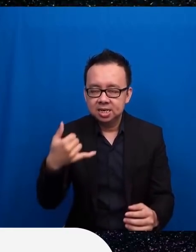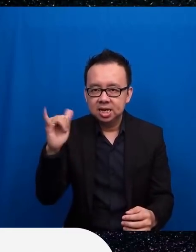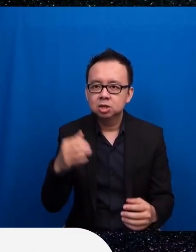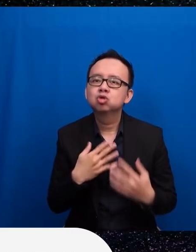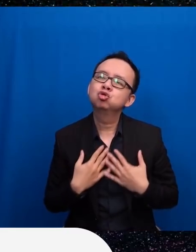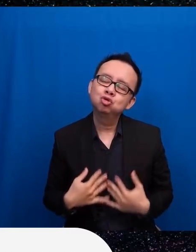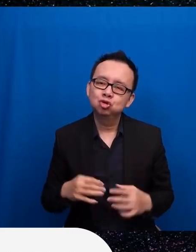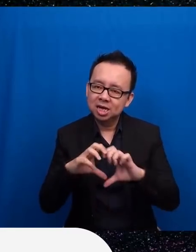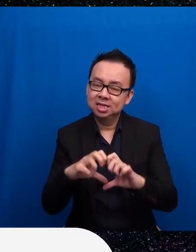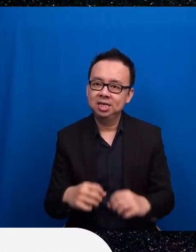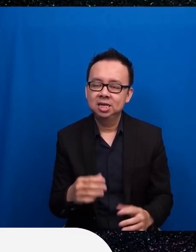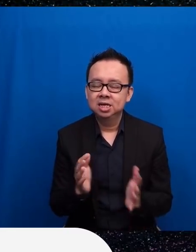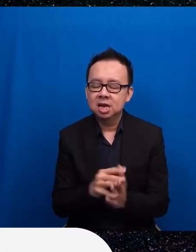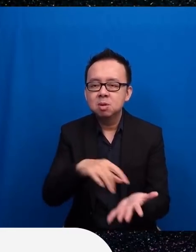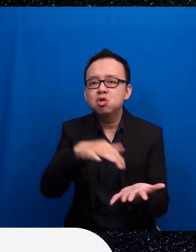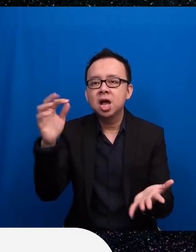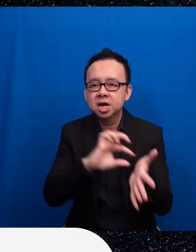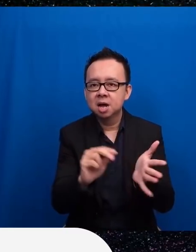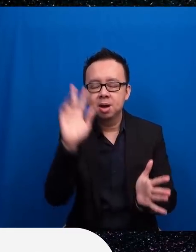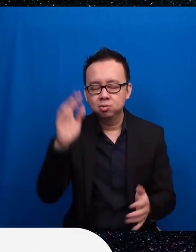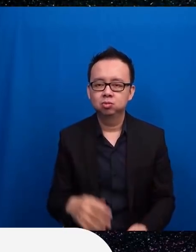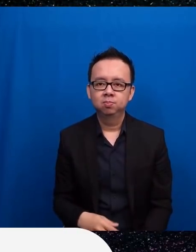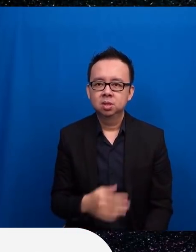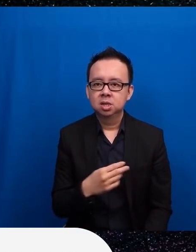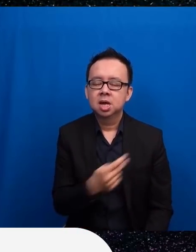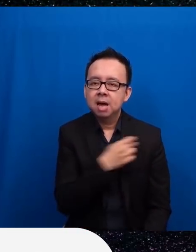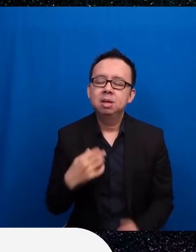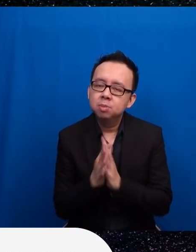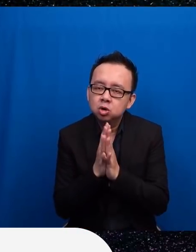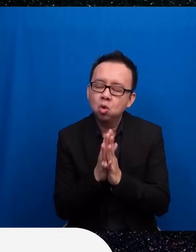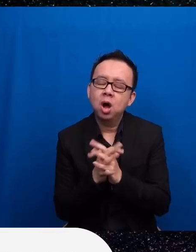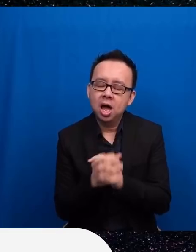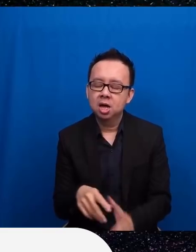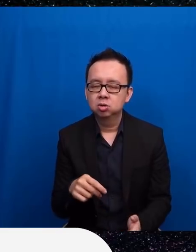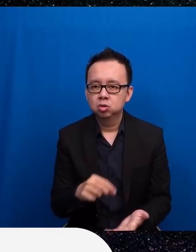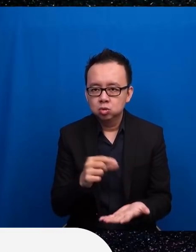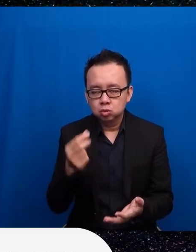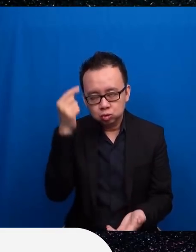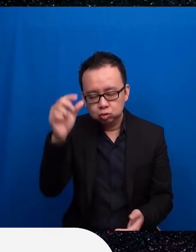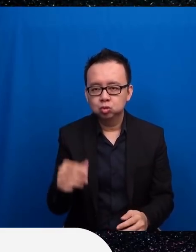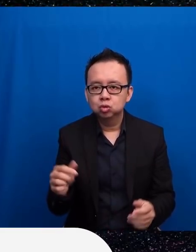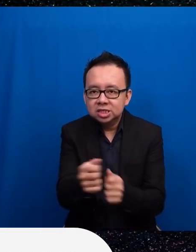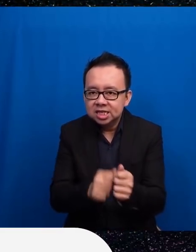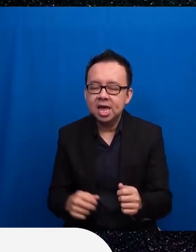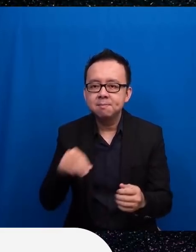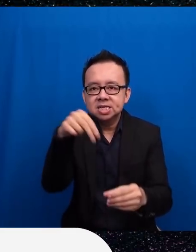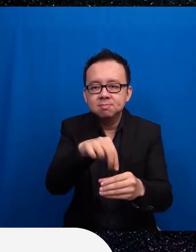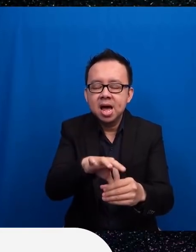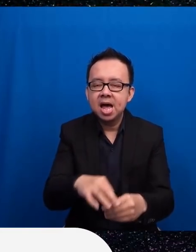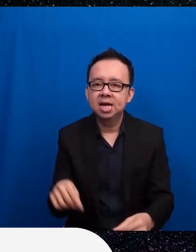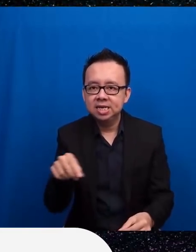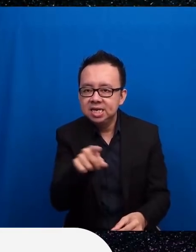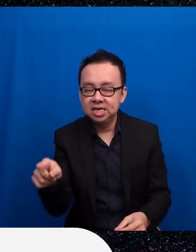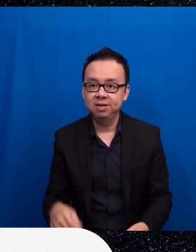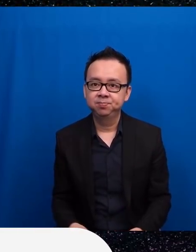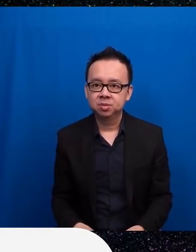nama-Mu melalui persembahan ini. Hamba berdoa Tuhan, Engkau berkati persembahan setiap anak-anak-Mu, kerelaan hati setiap